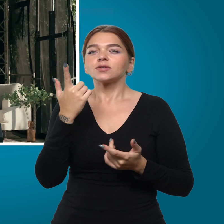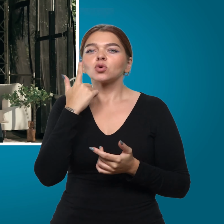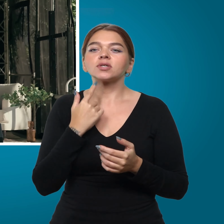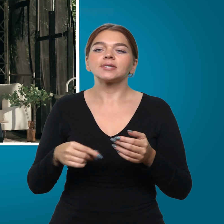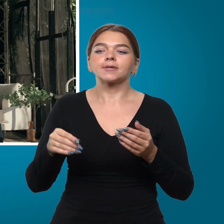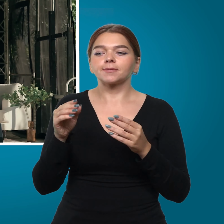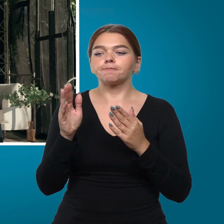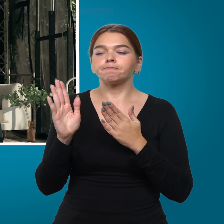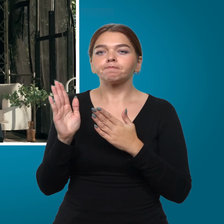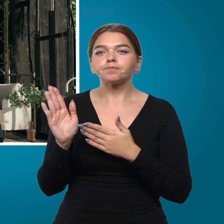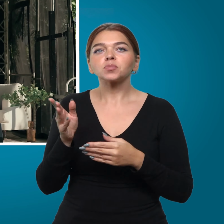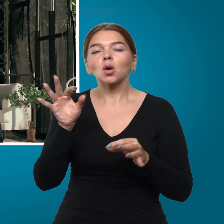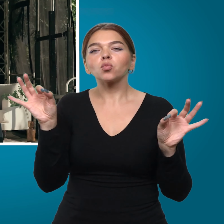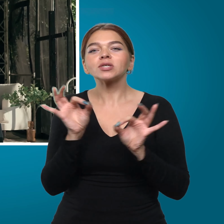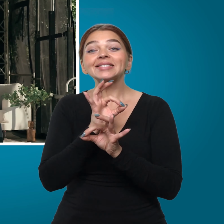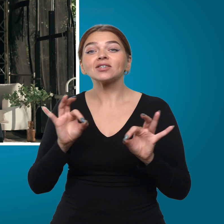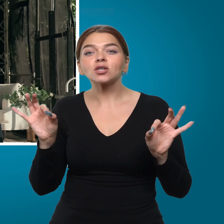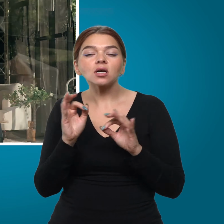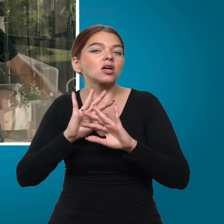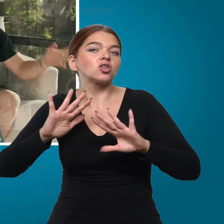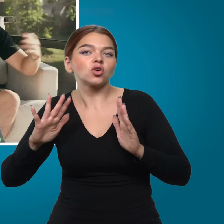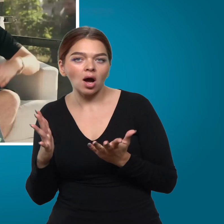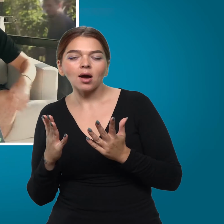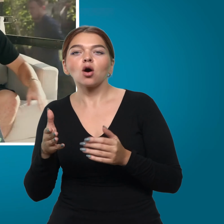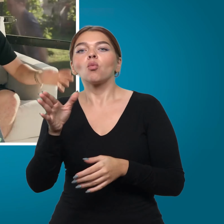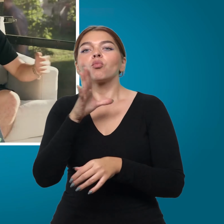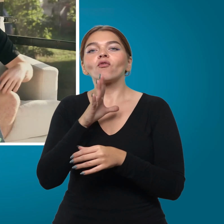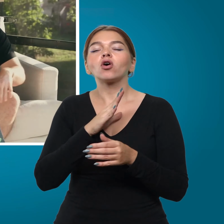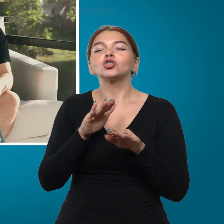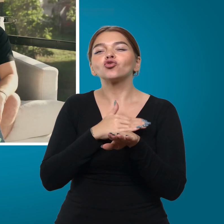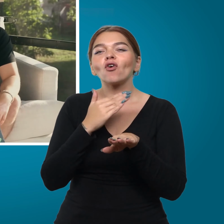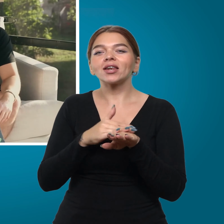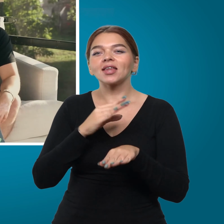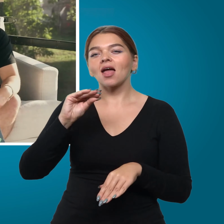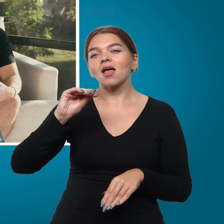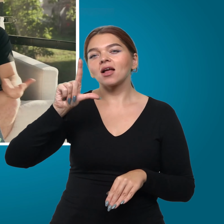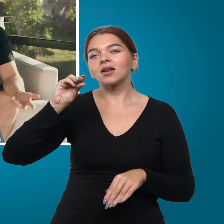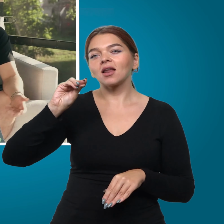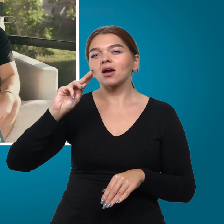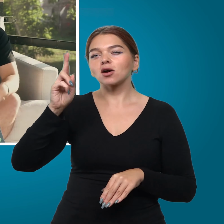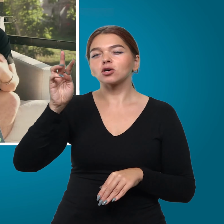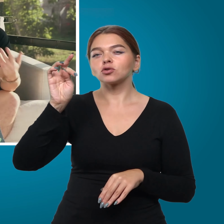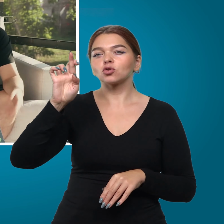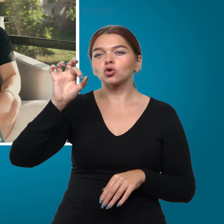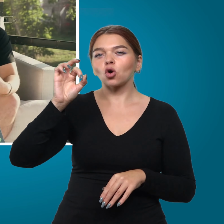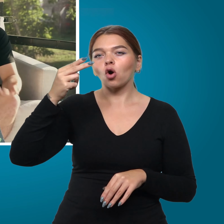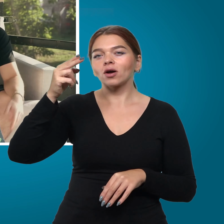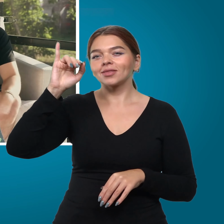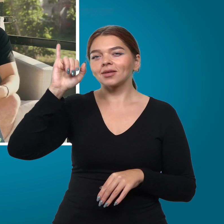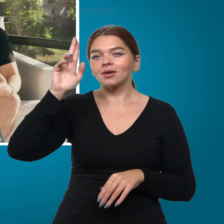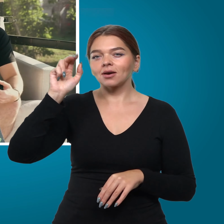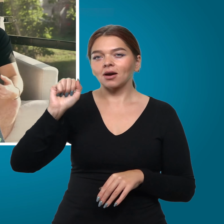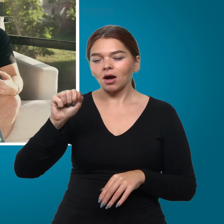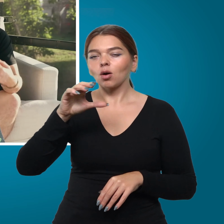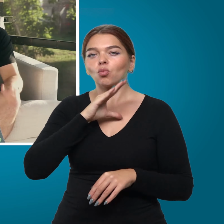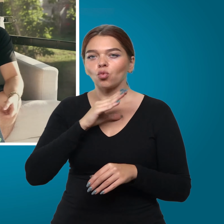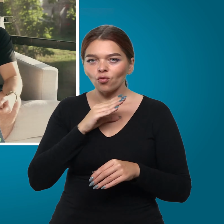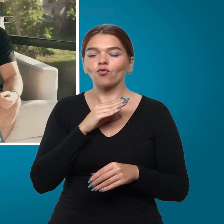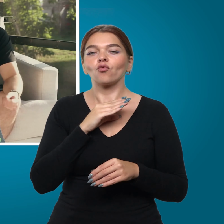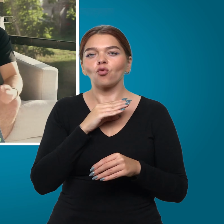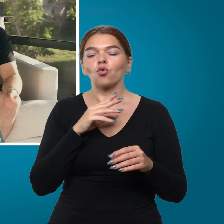knygą, kai rašiau, aš visada, kadangi vis tiek yra triukšmas, aplinkoje visada yra kažkoks triukšmas ir norisi kažkojo pastovaus ritmo, tai aš turėjau